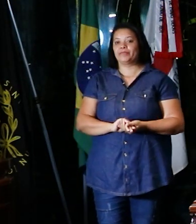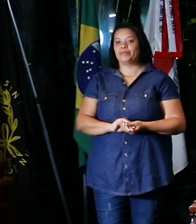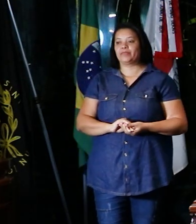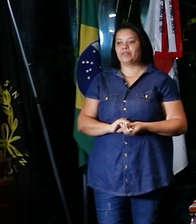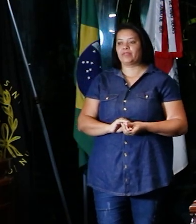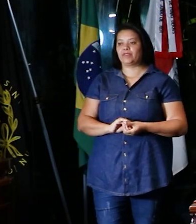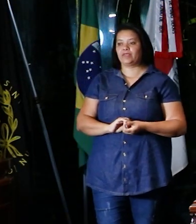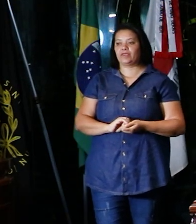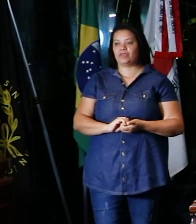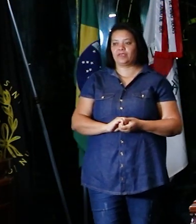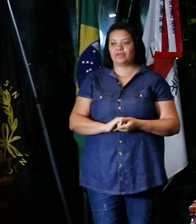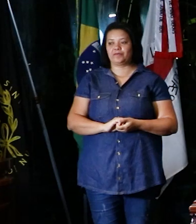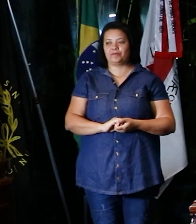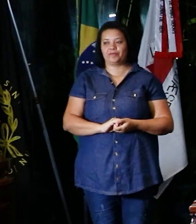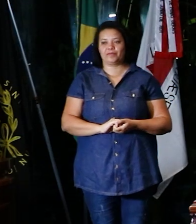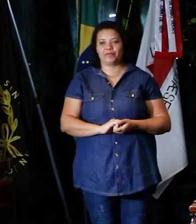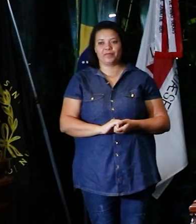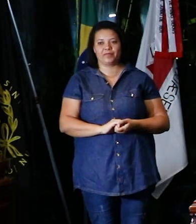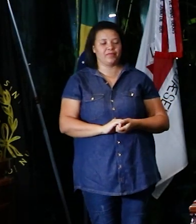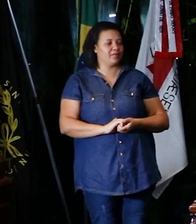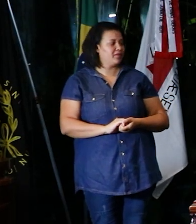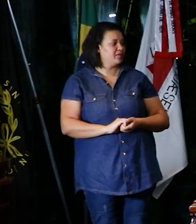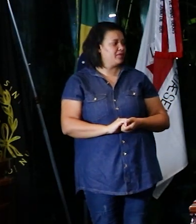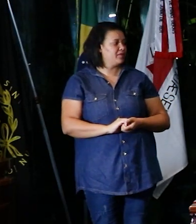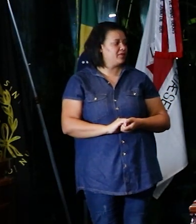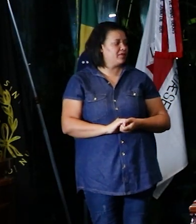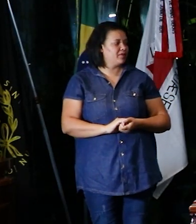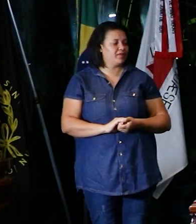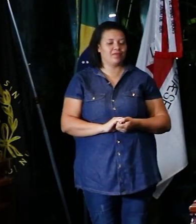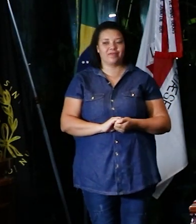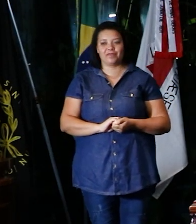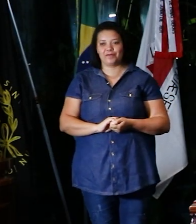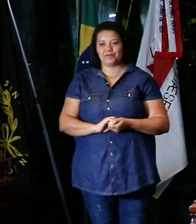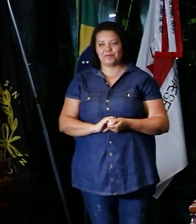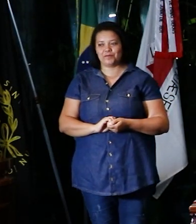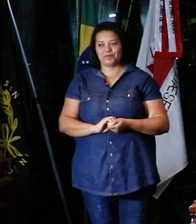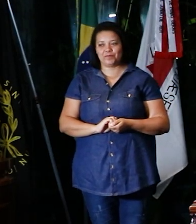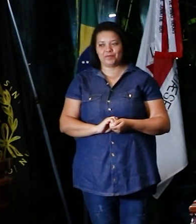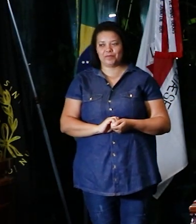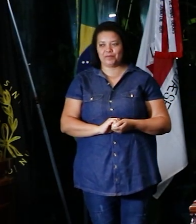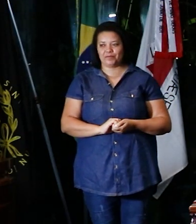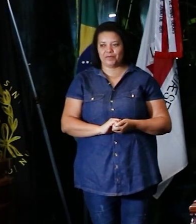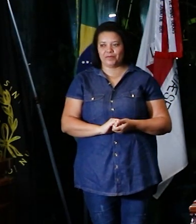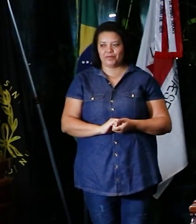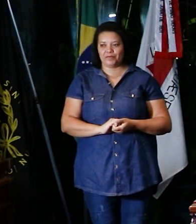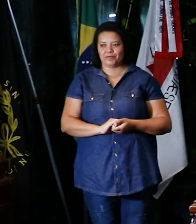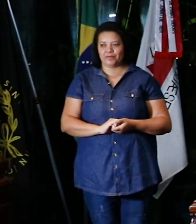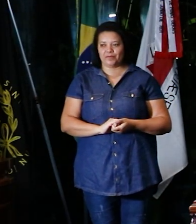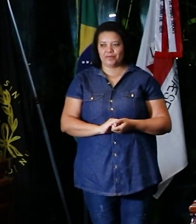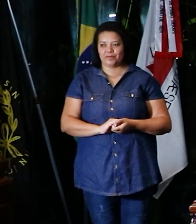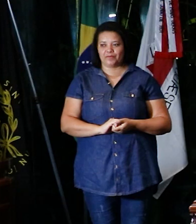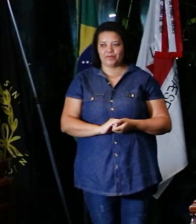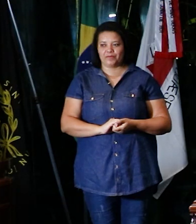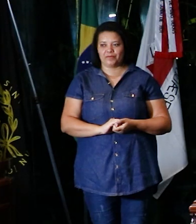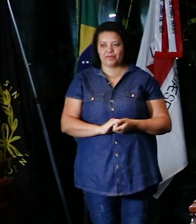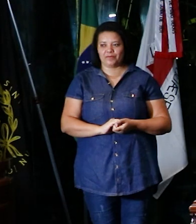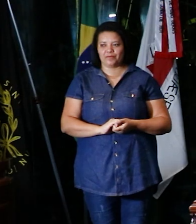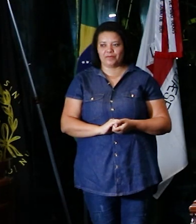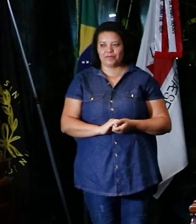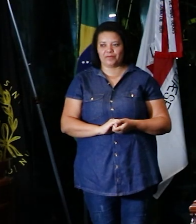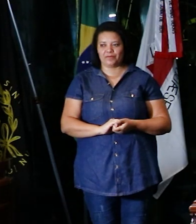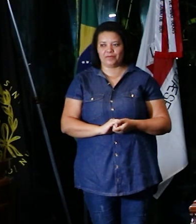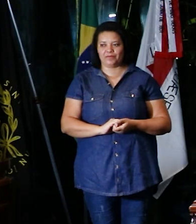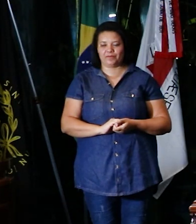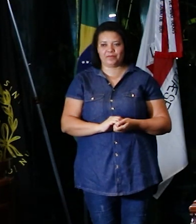Ei. Gente do céu, eu estou ruim de ouvido, Branca. O ouvido de lá está ótimo, daqui